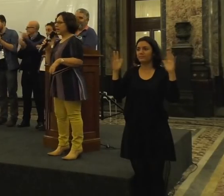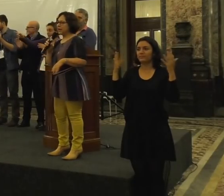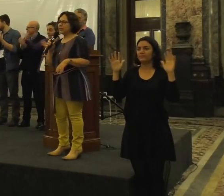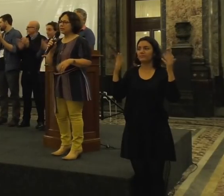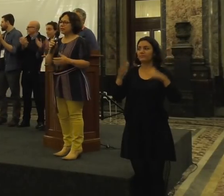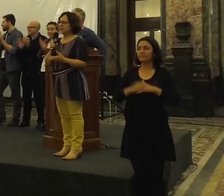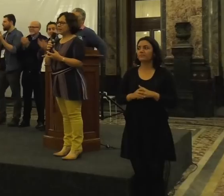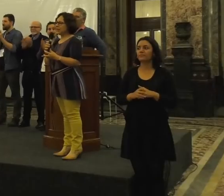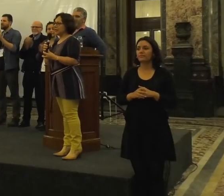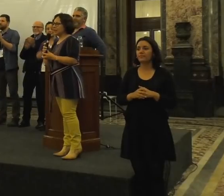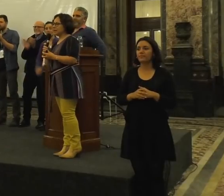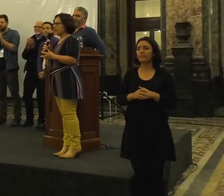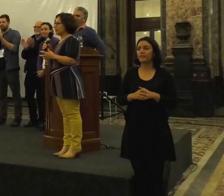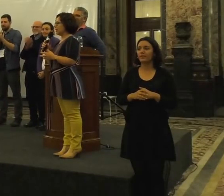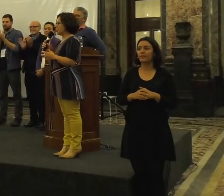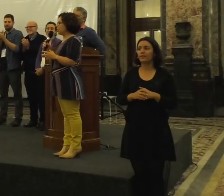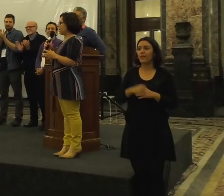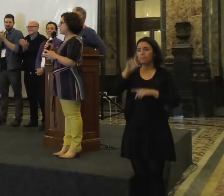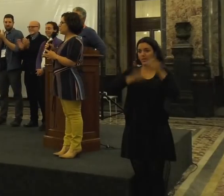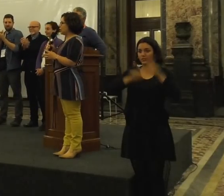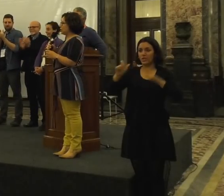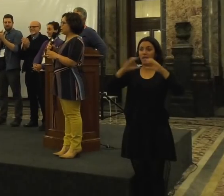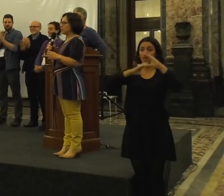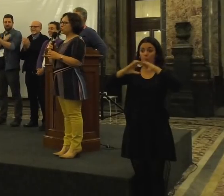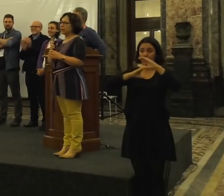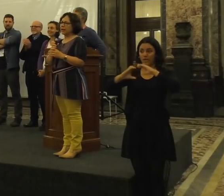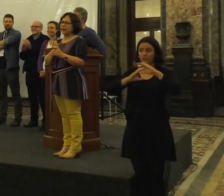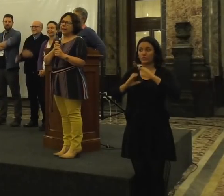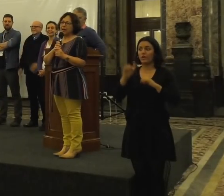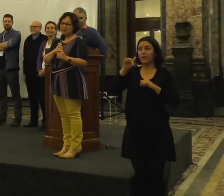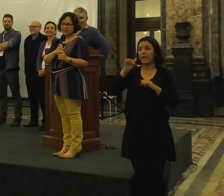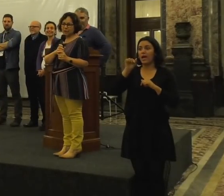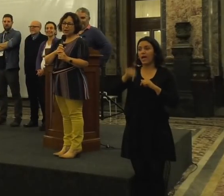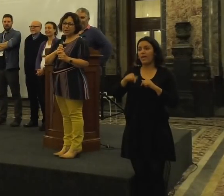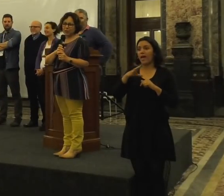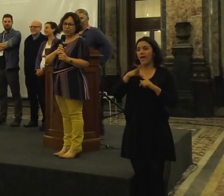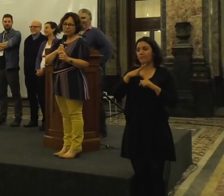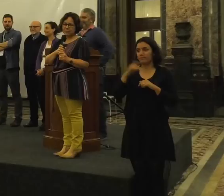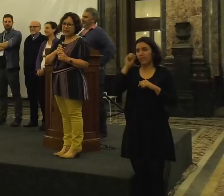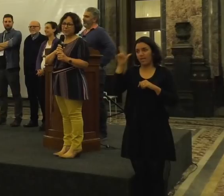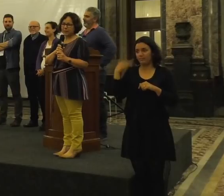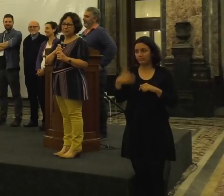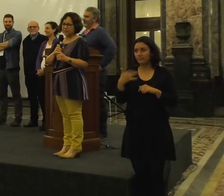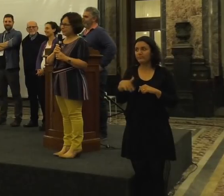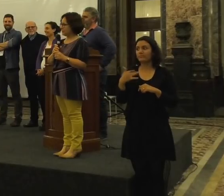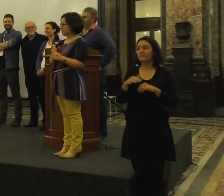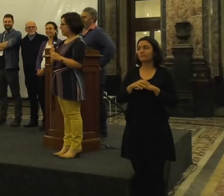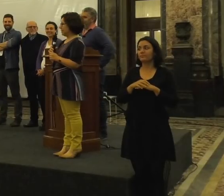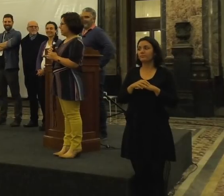Bueno, la gente de en comunicación tenemos unas crack, no digan que no, unas